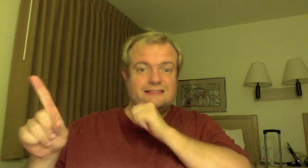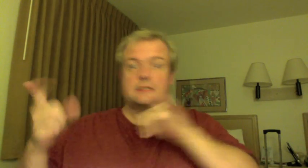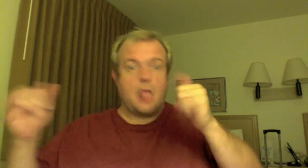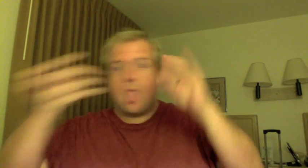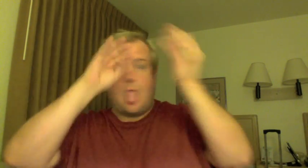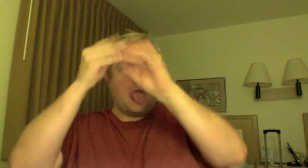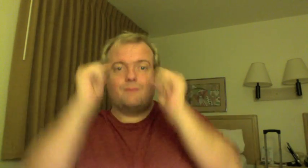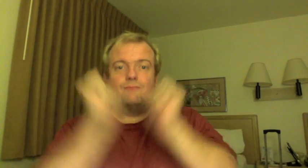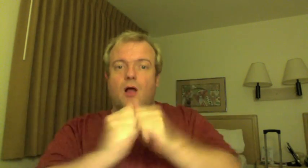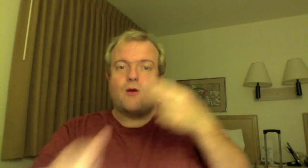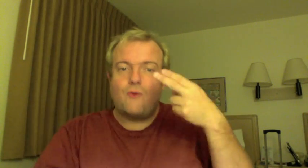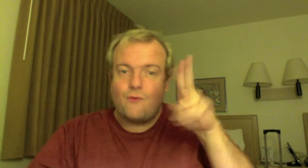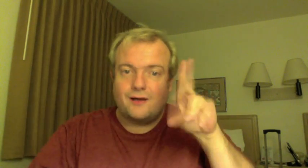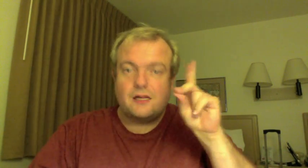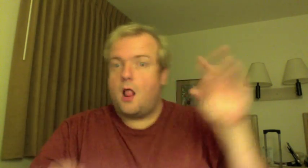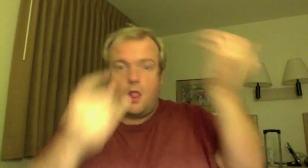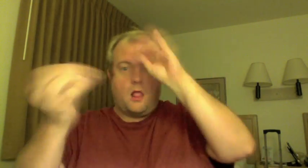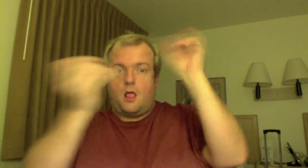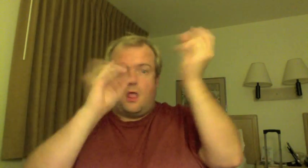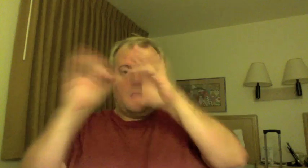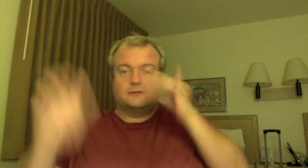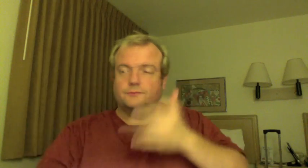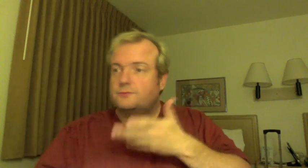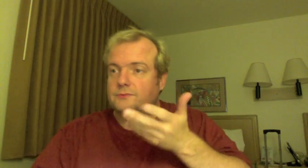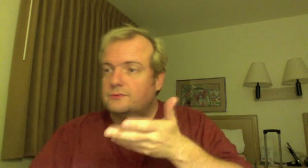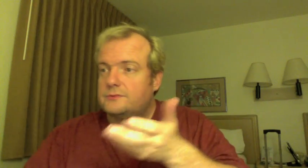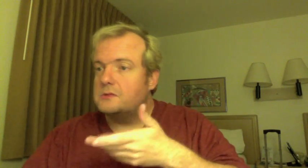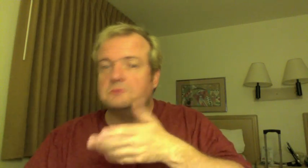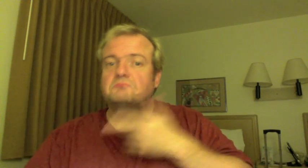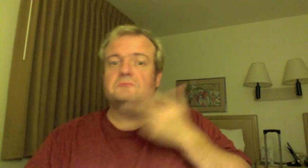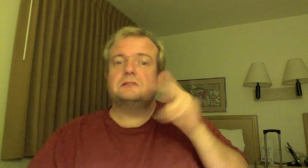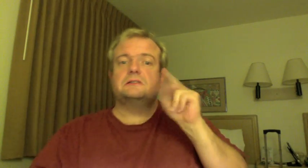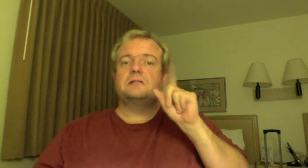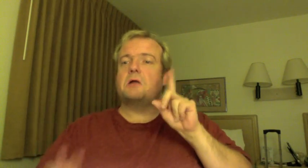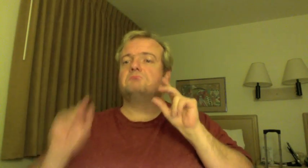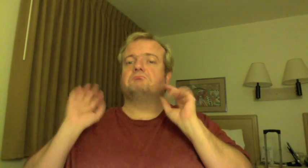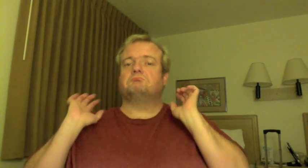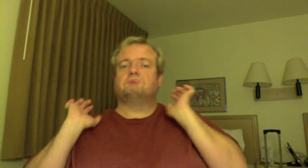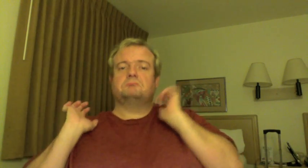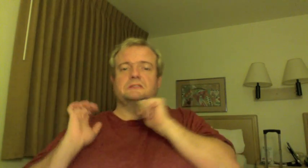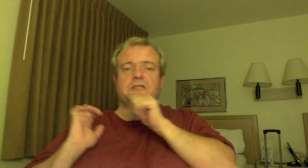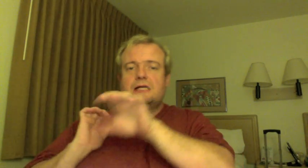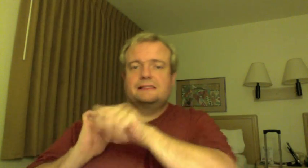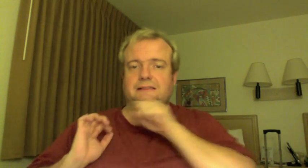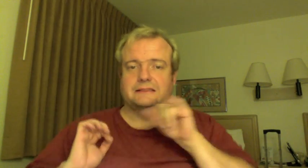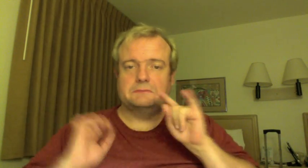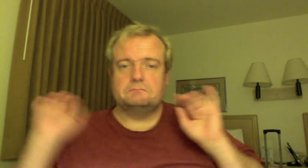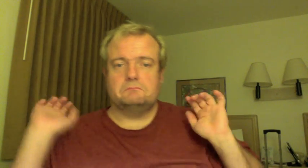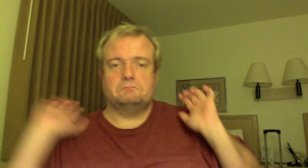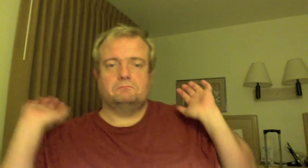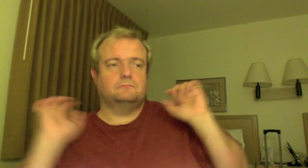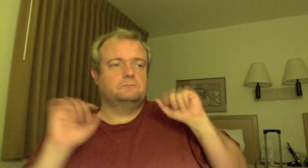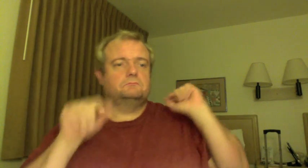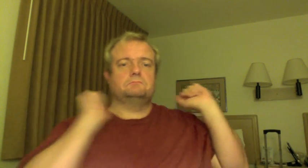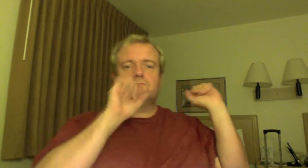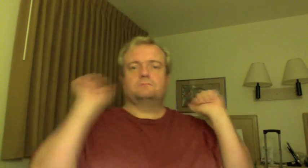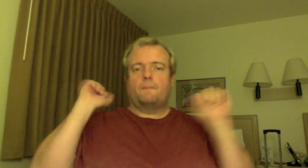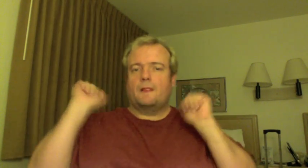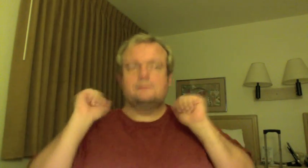I saw his astonishment when he set eyes on it. 经过当局后，更能真的真实的建造起